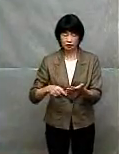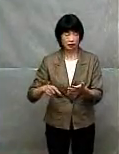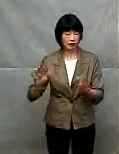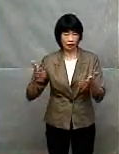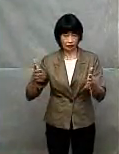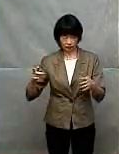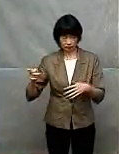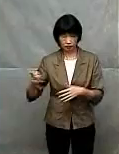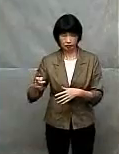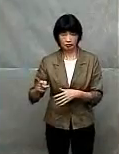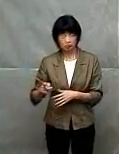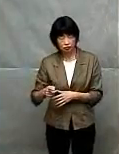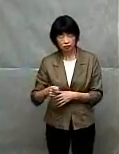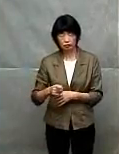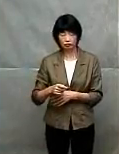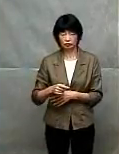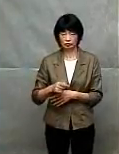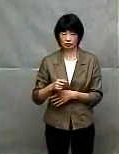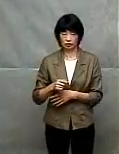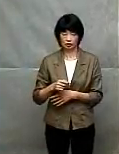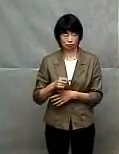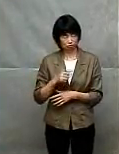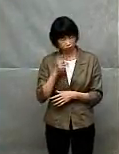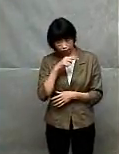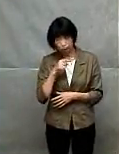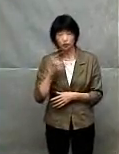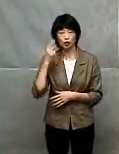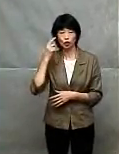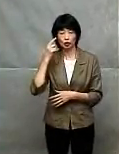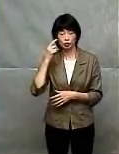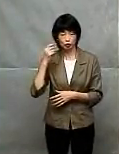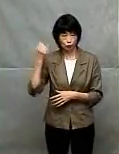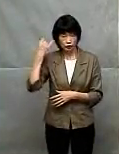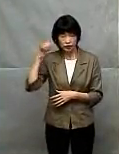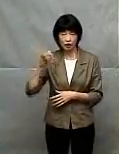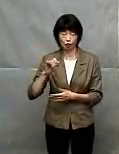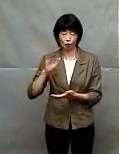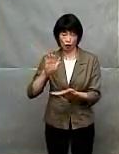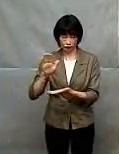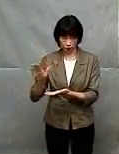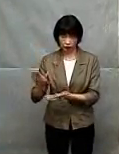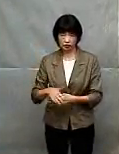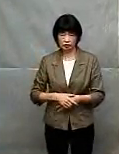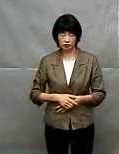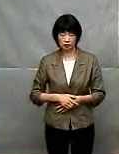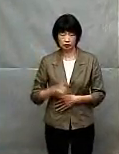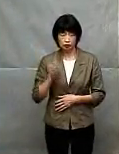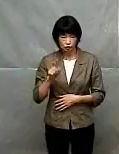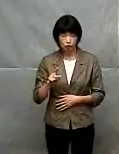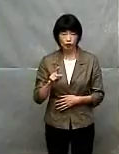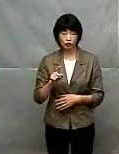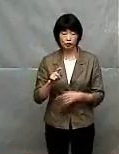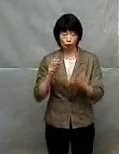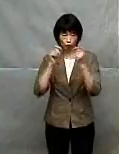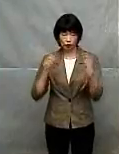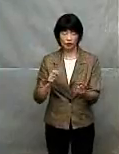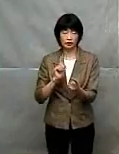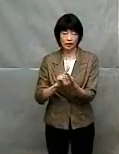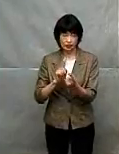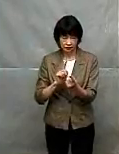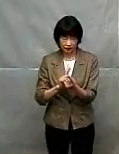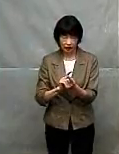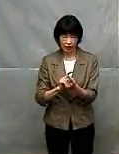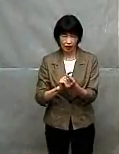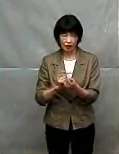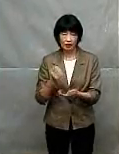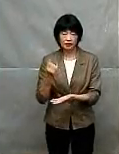非常によくないという意見もありますけれども、これに対してですね、県知事として、実際今山形大学ともいろいろ提